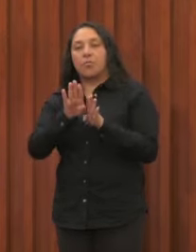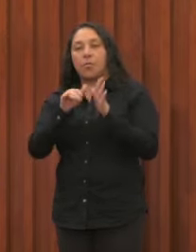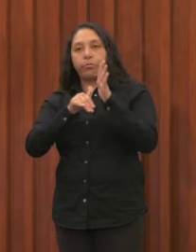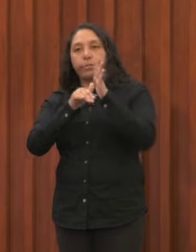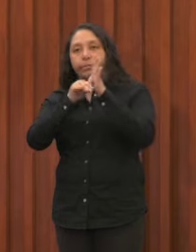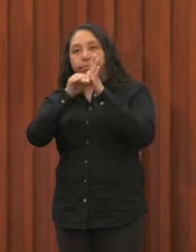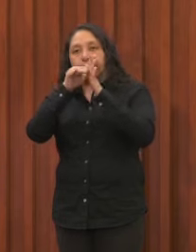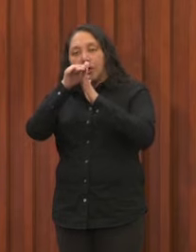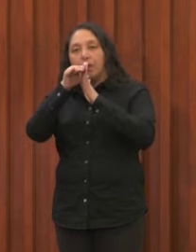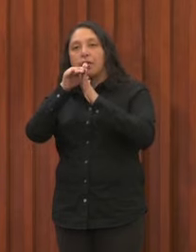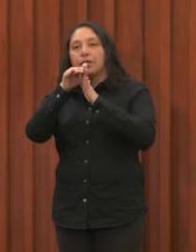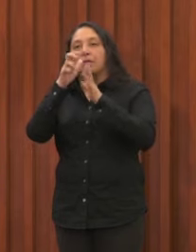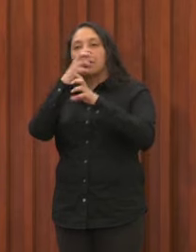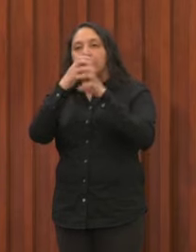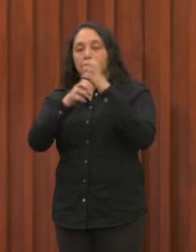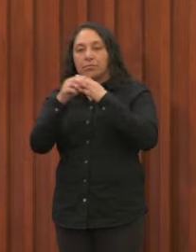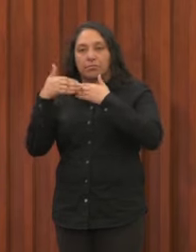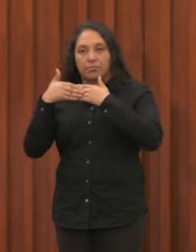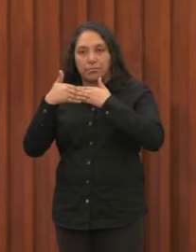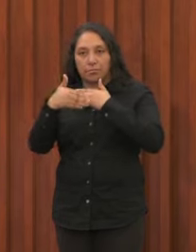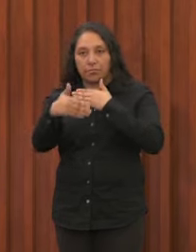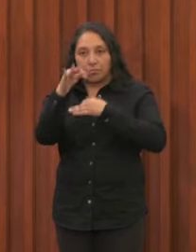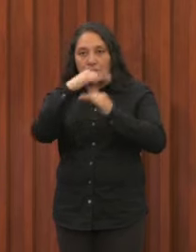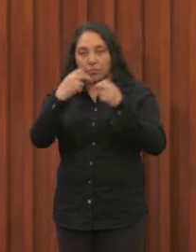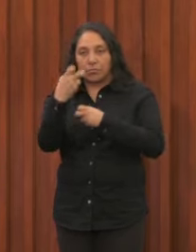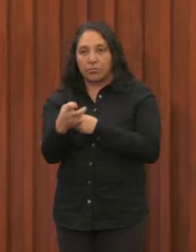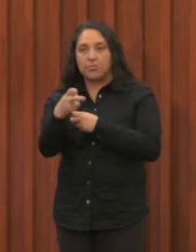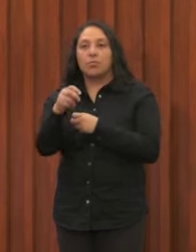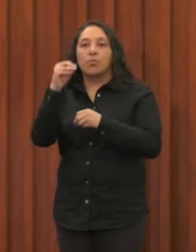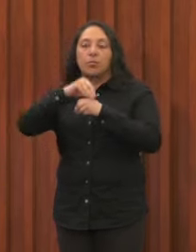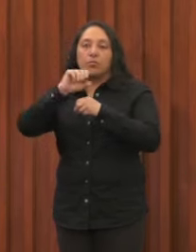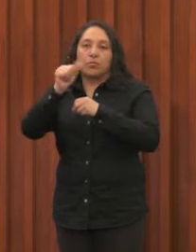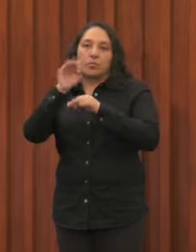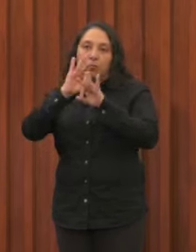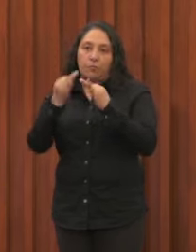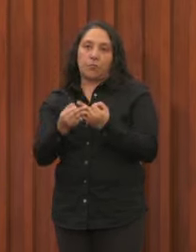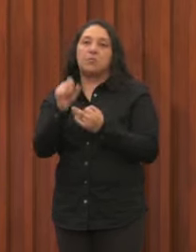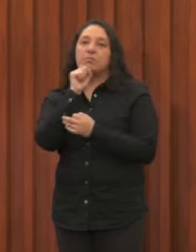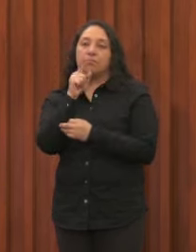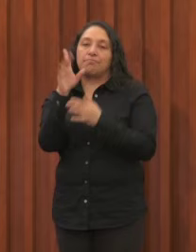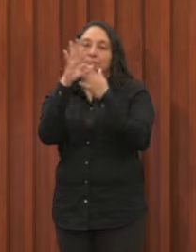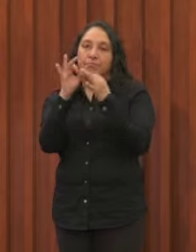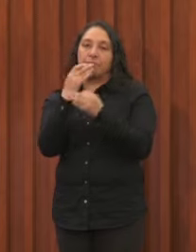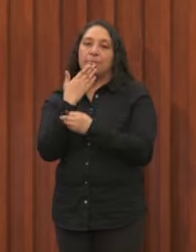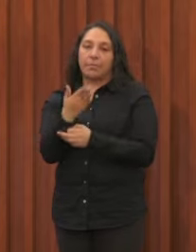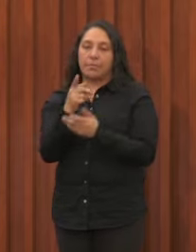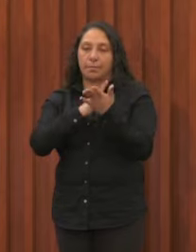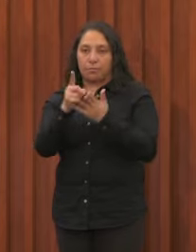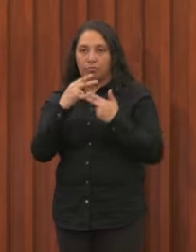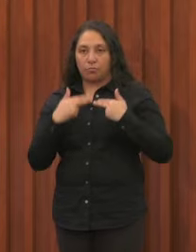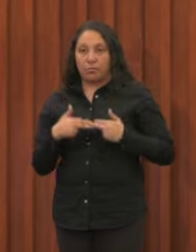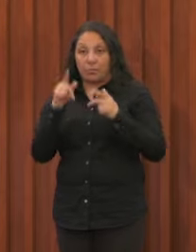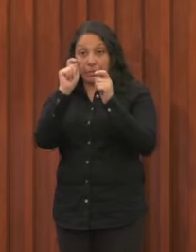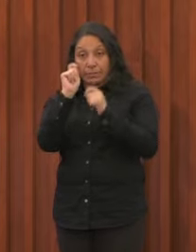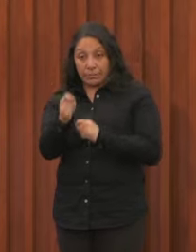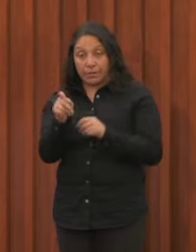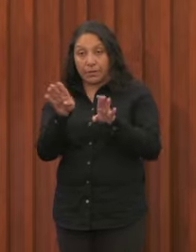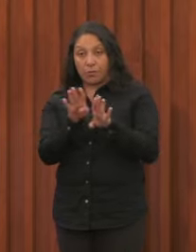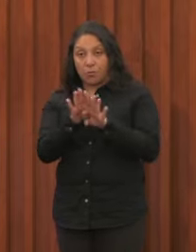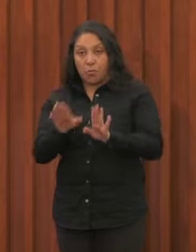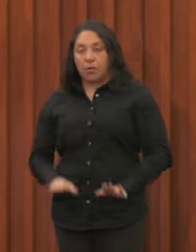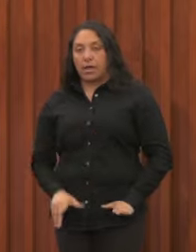y el transcurso de esto nos coloca de otra manera y habla bien de los derechos humanos, porque habla de una de sus características